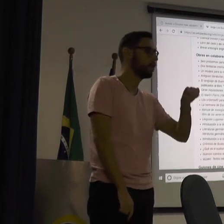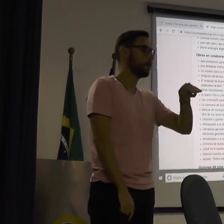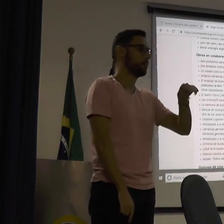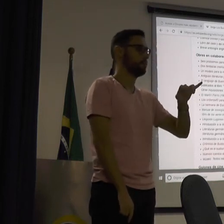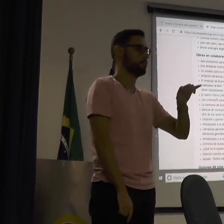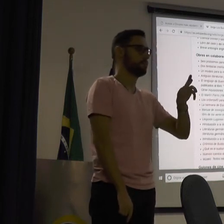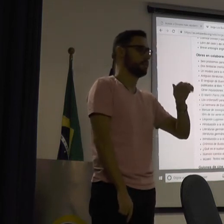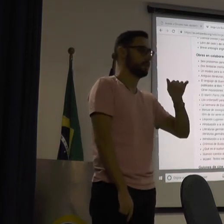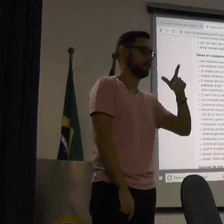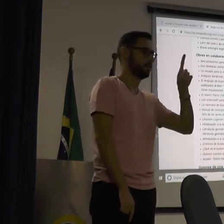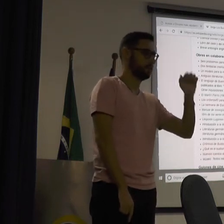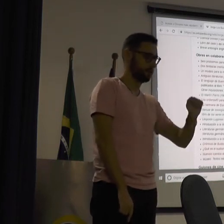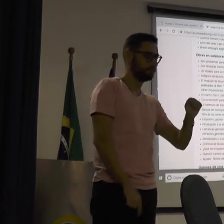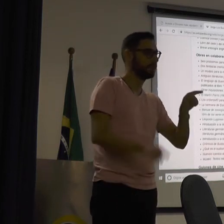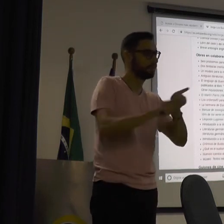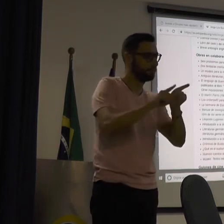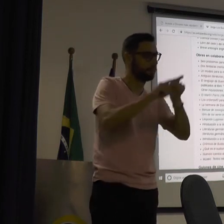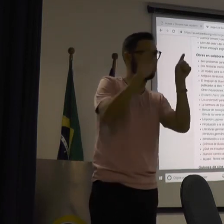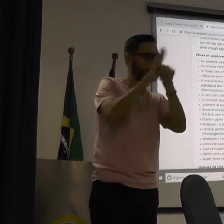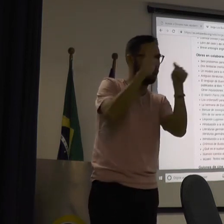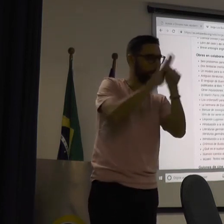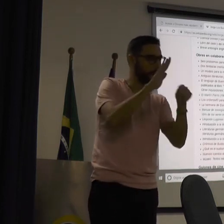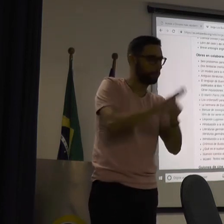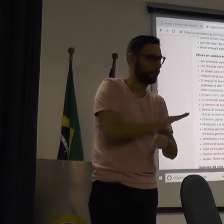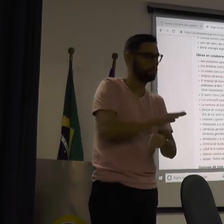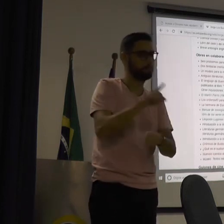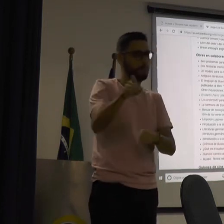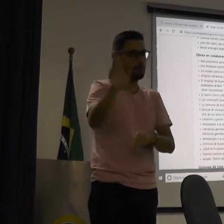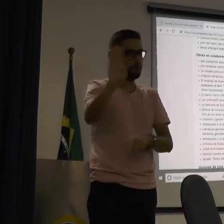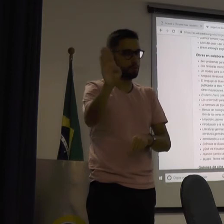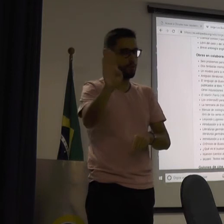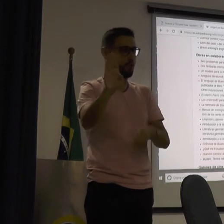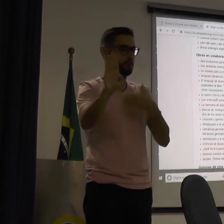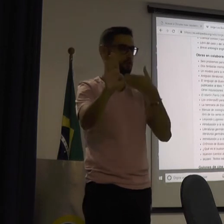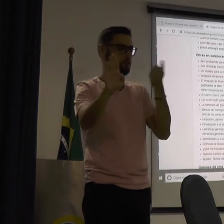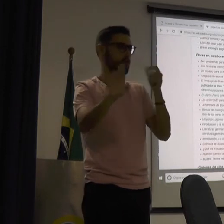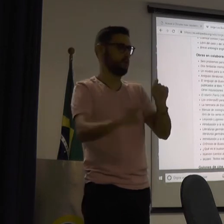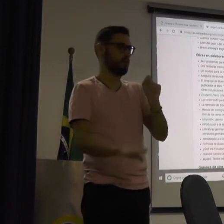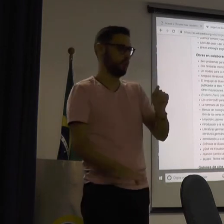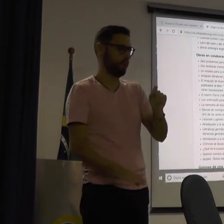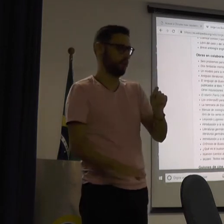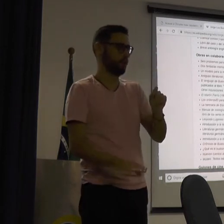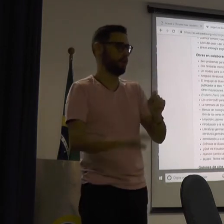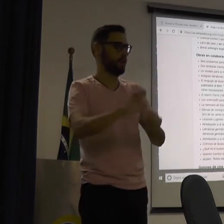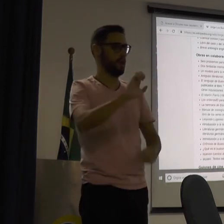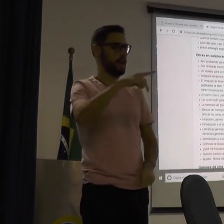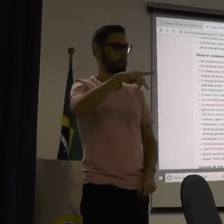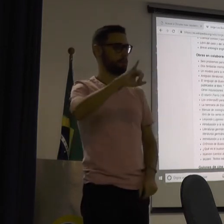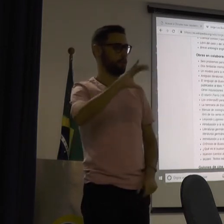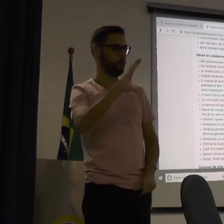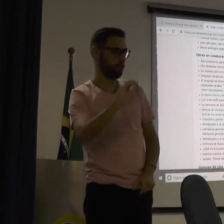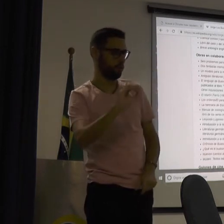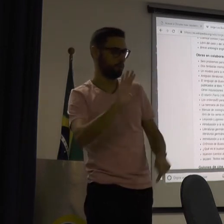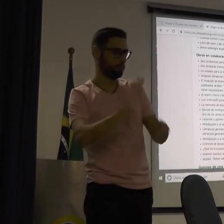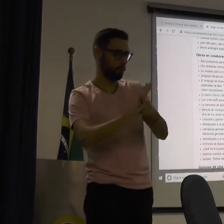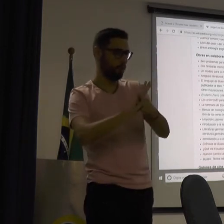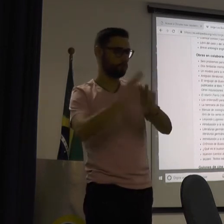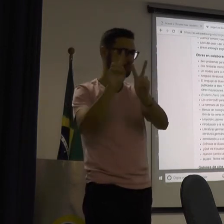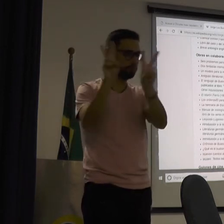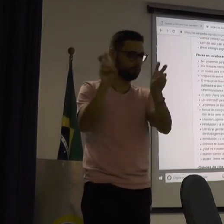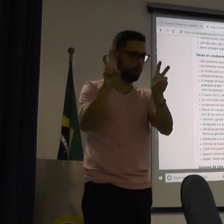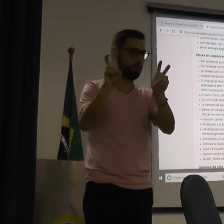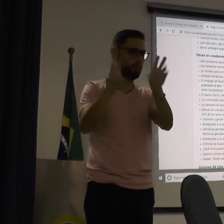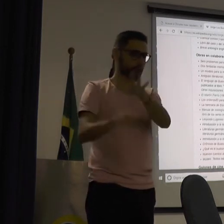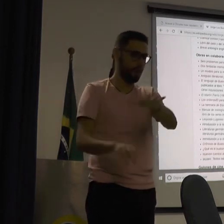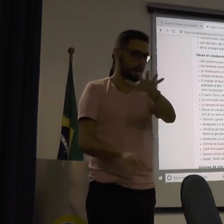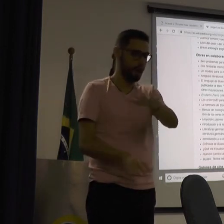ao lírico. Depois, Euclides da Cunha sabia páginas inteiras de cômica. E lógico,